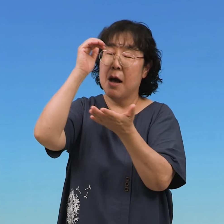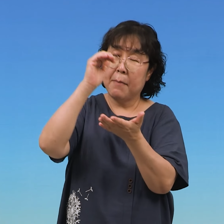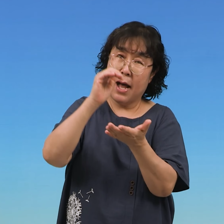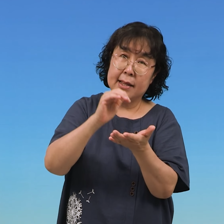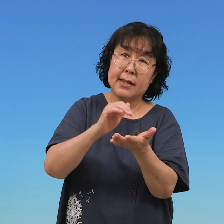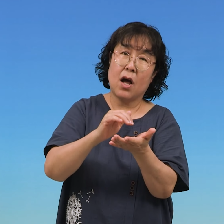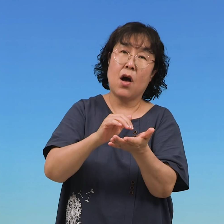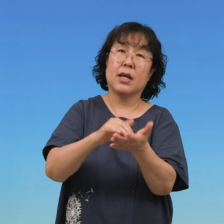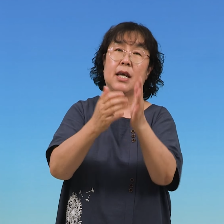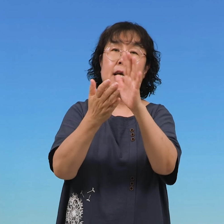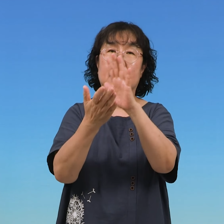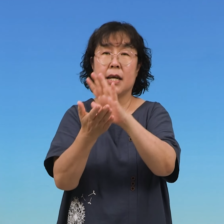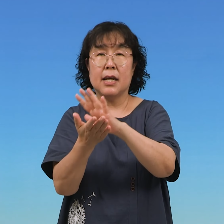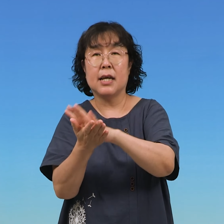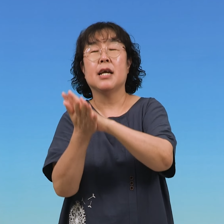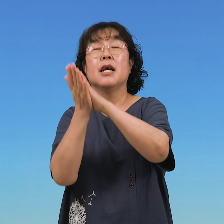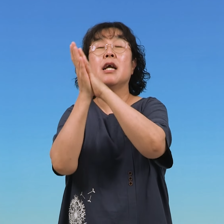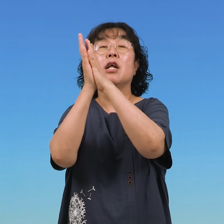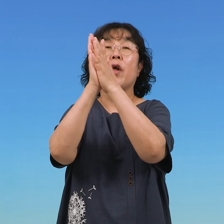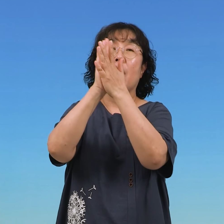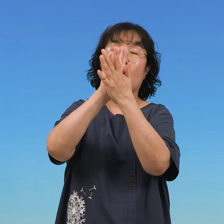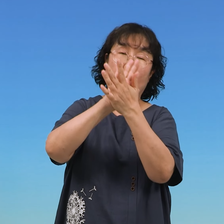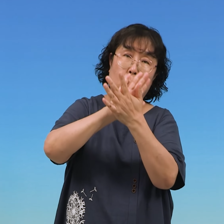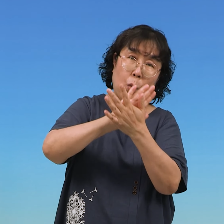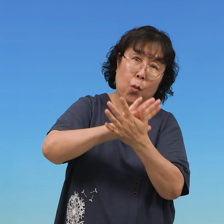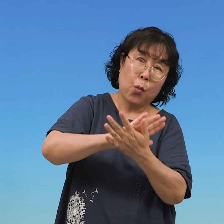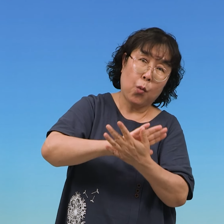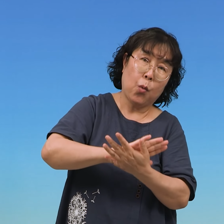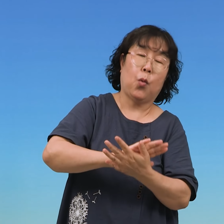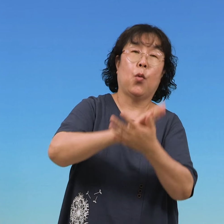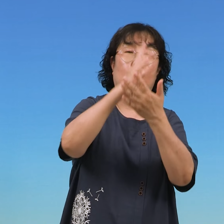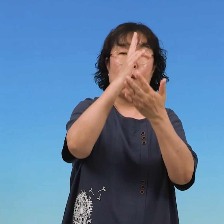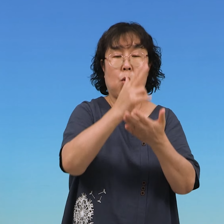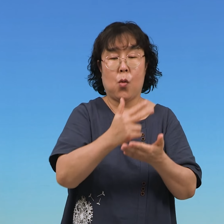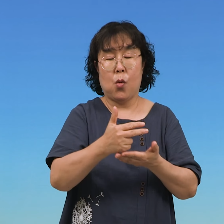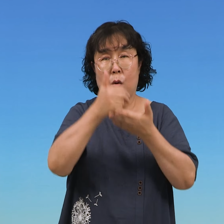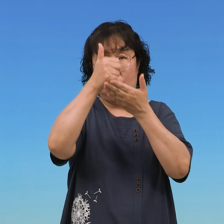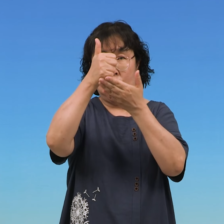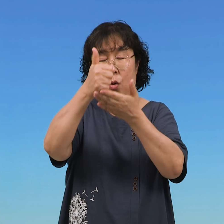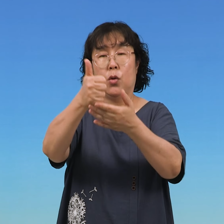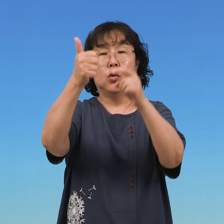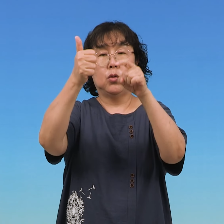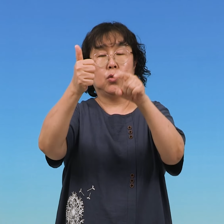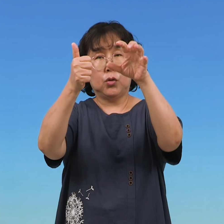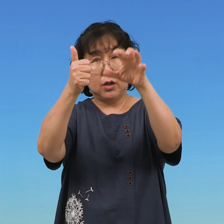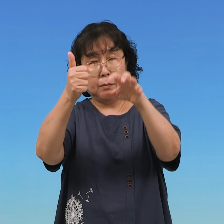오늘 우리가 예배하는 이 순간 주님 여기 계시기에